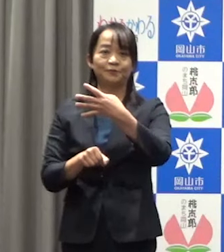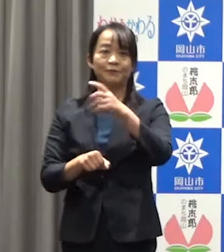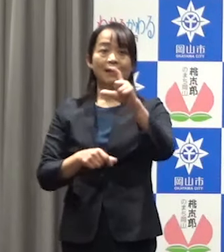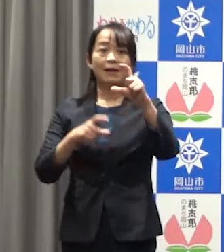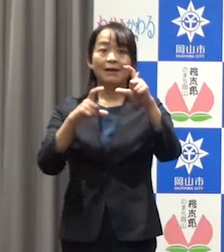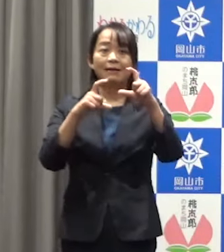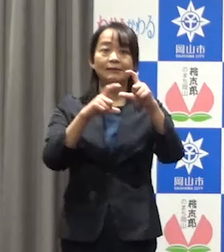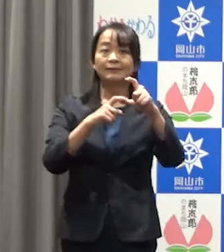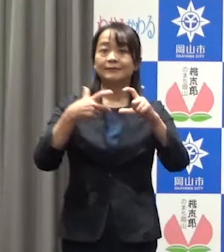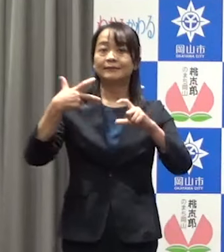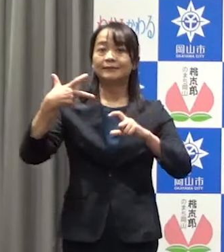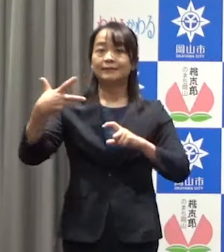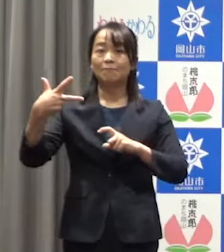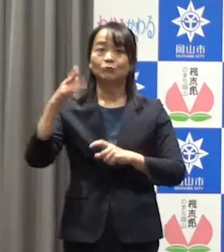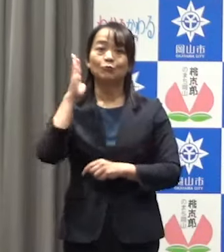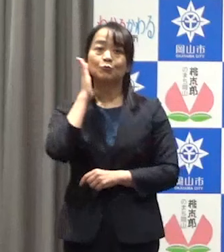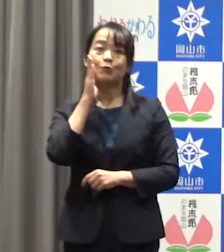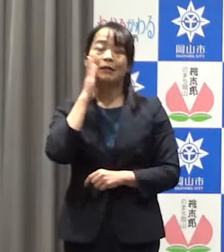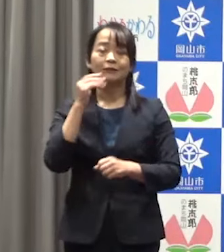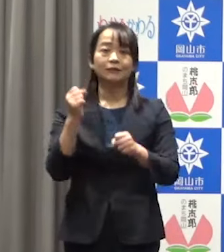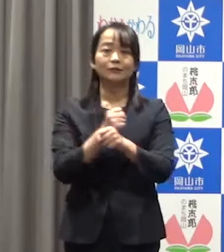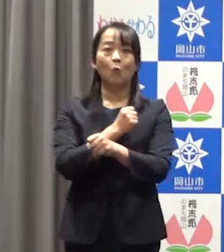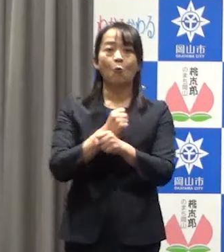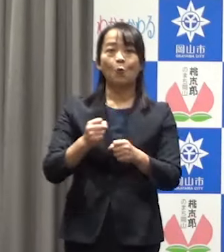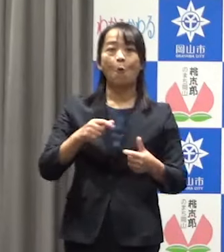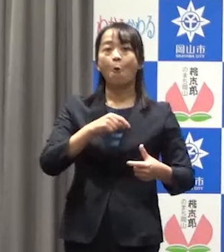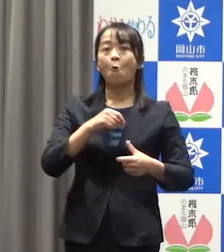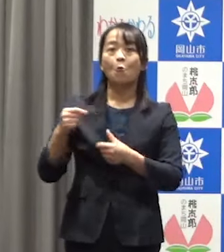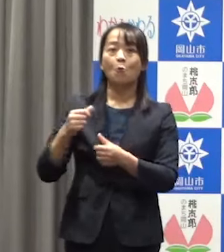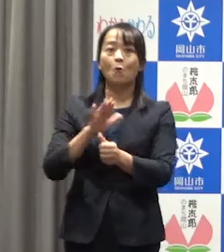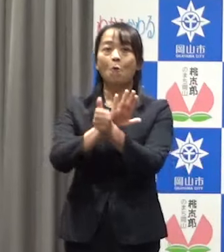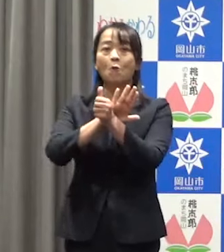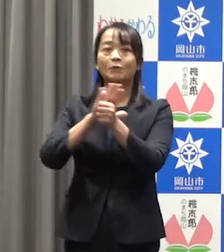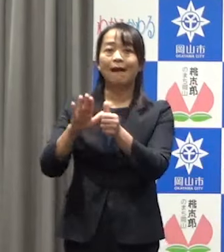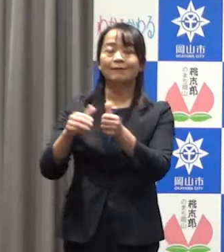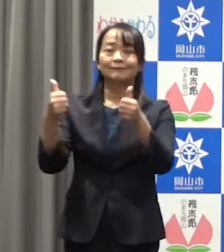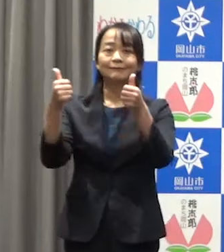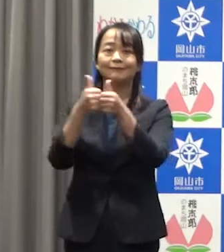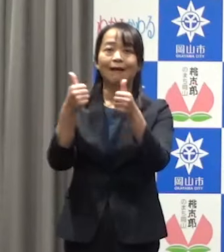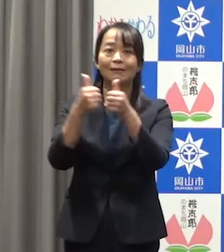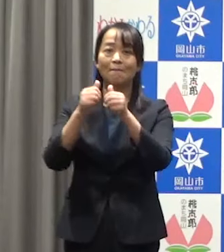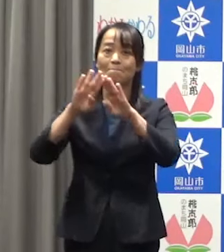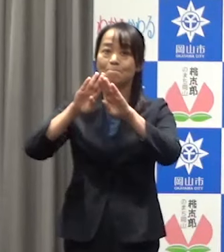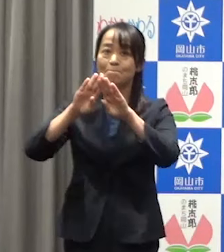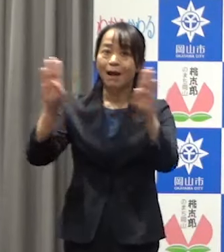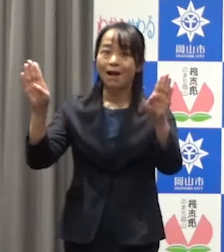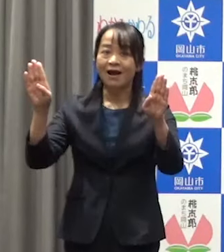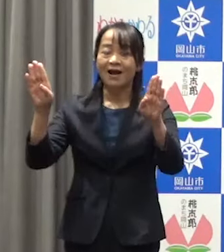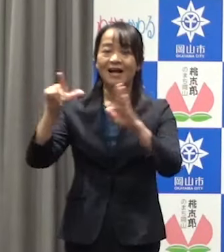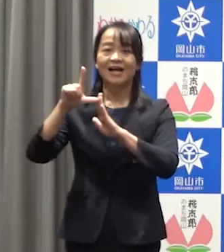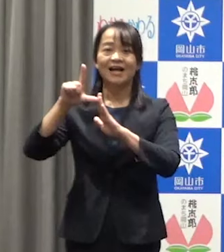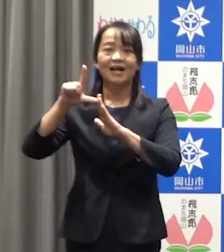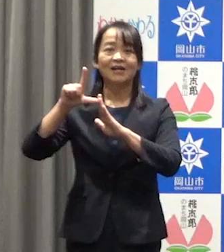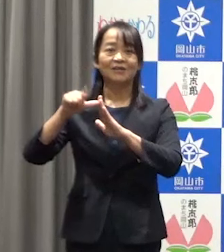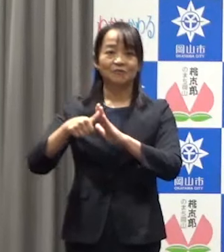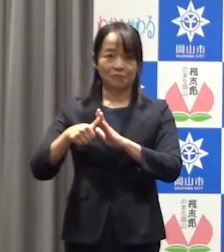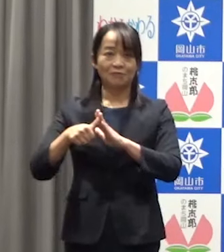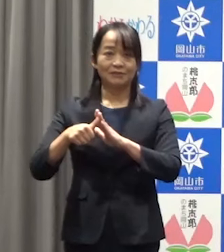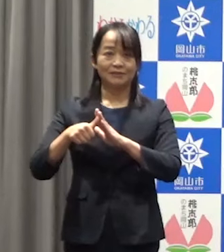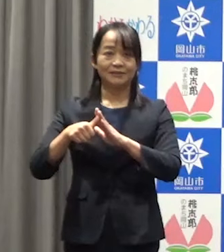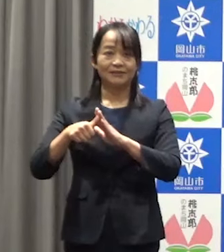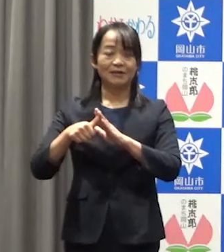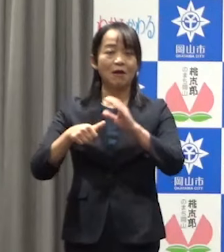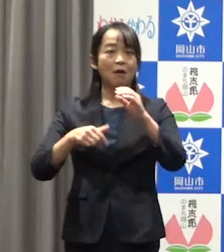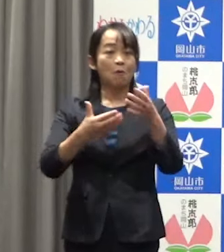G7 の倉敷労働雇用大臣会合が開催されたときに、